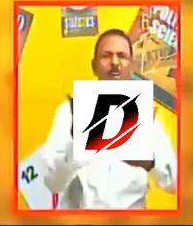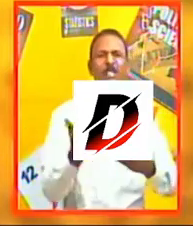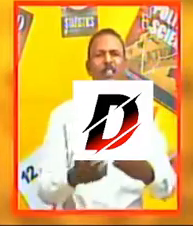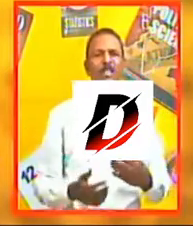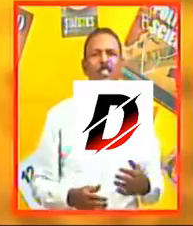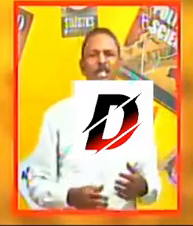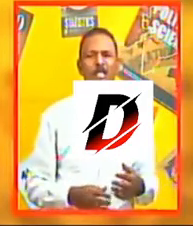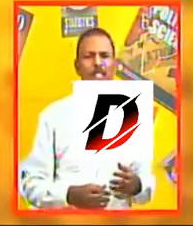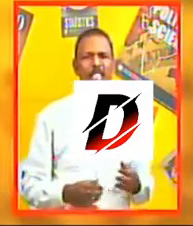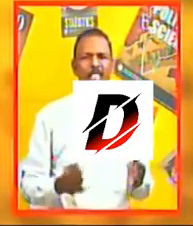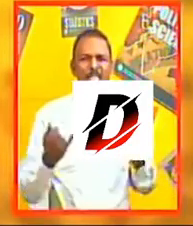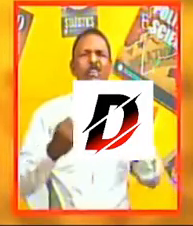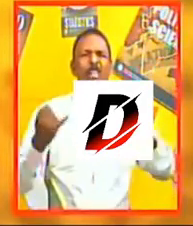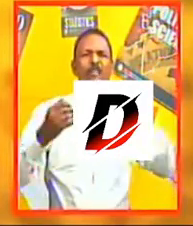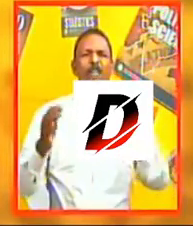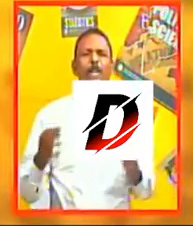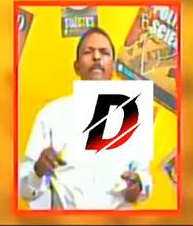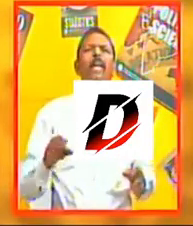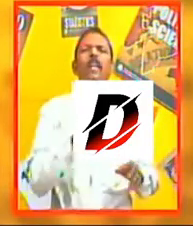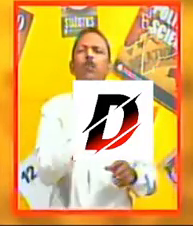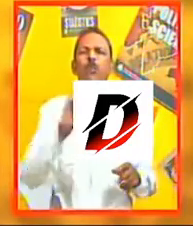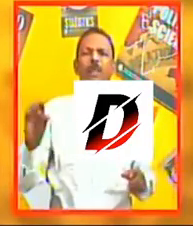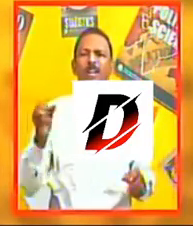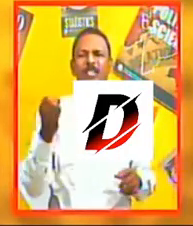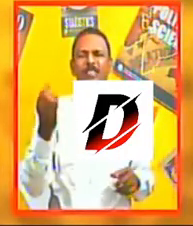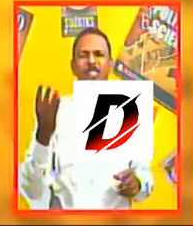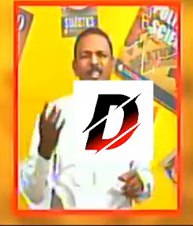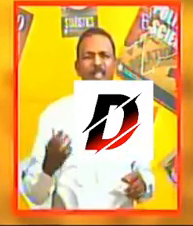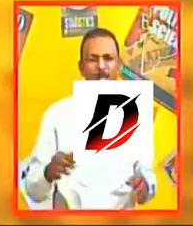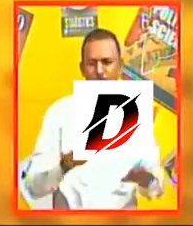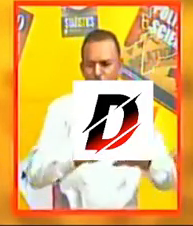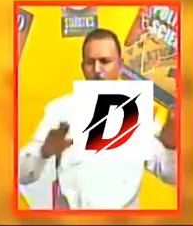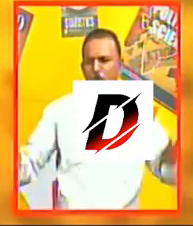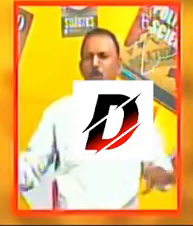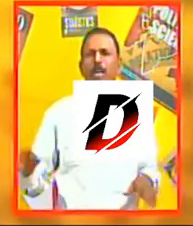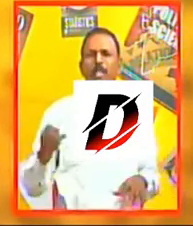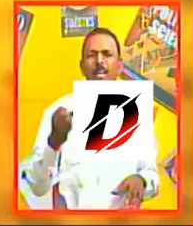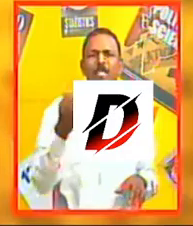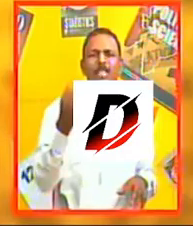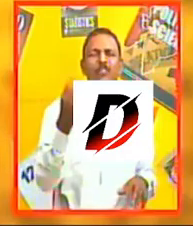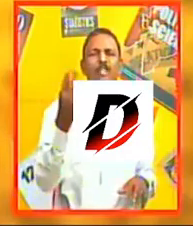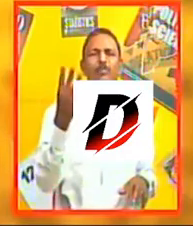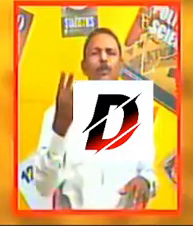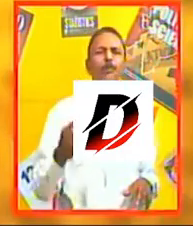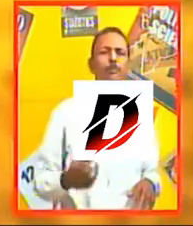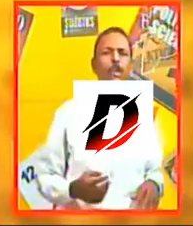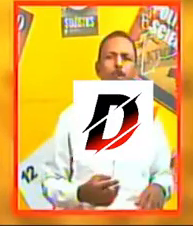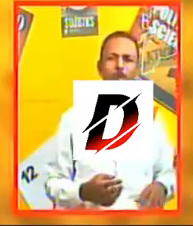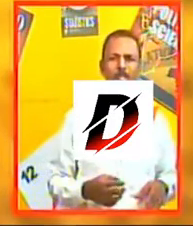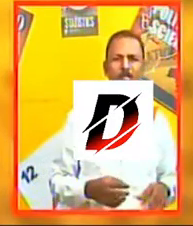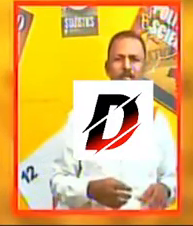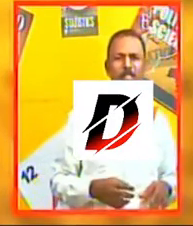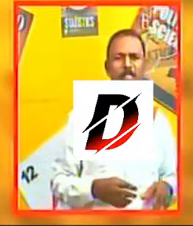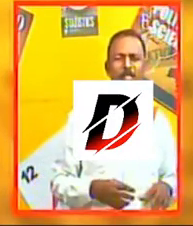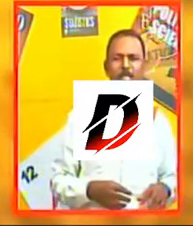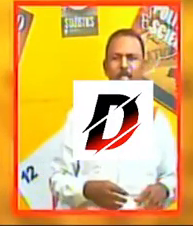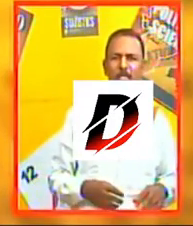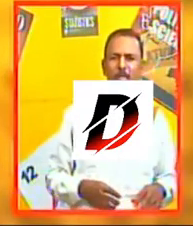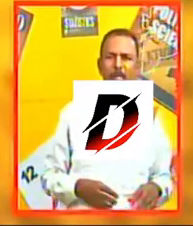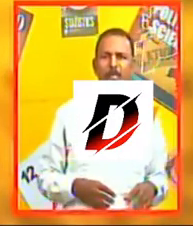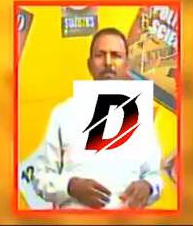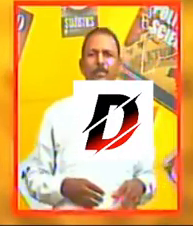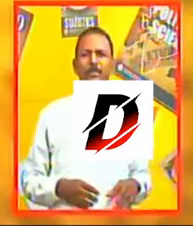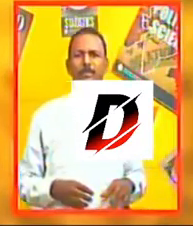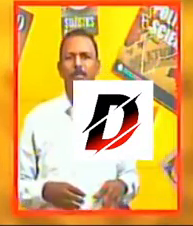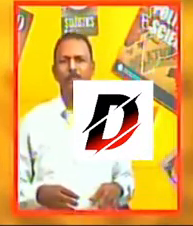சொல்லலாம். இந்தியாவில் எத்தனை பீடபூமிகள் இருக்குது? ஏன்னா ஃபர்ஸ்ட் பாடம் நடத்தும் பொழுது 2 மார்க் கொஸ்டின் குறிச்சு வச்சிருப்போம் கண்டிப்பாக